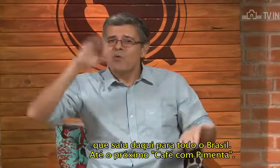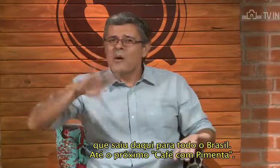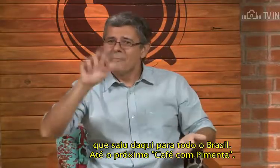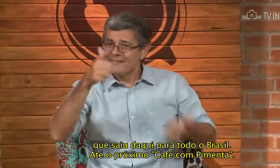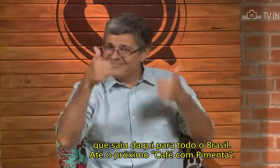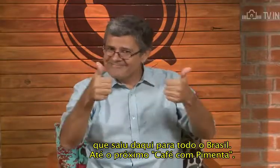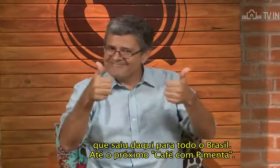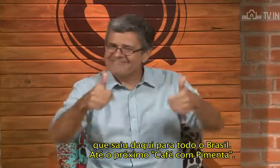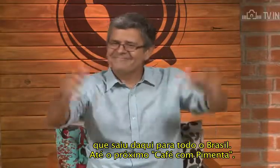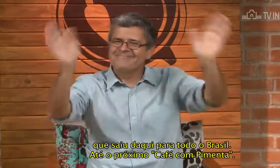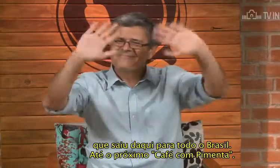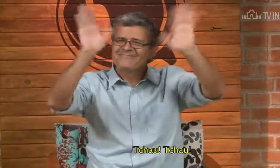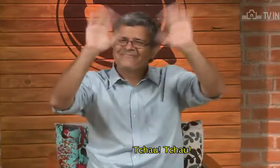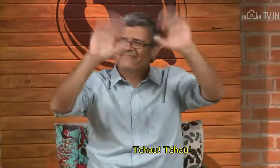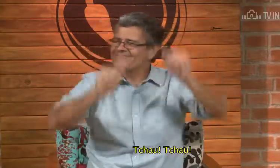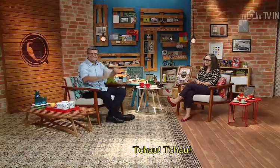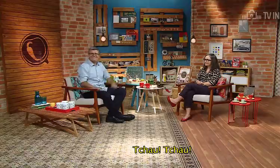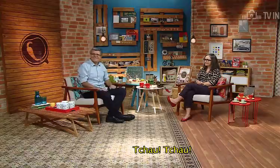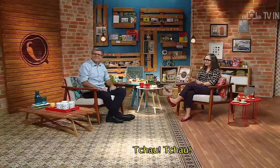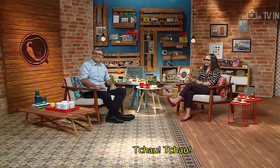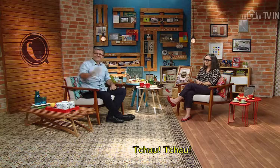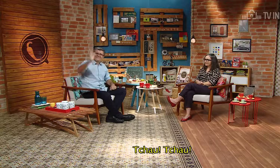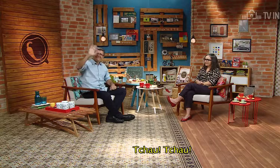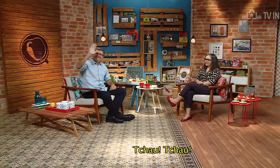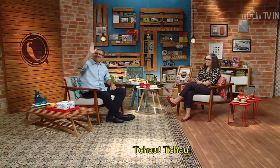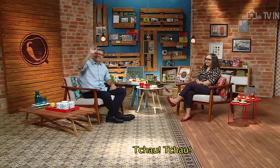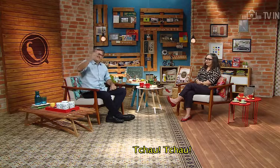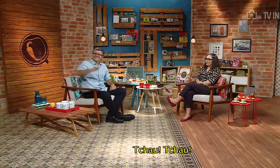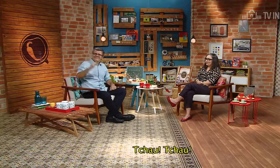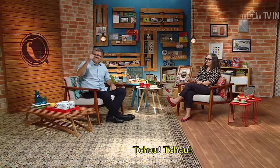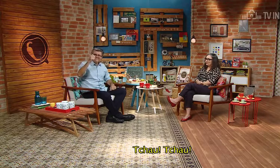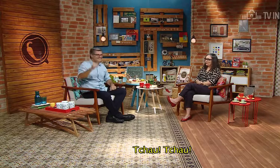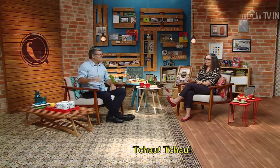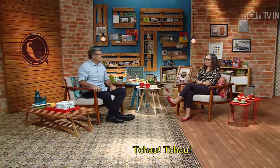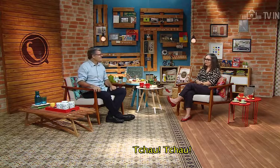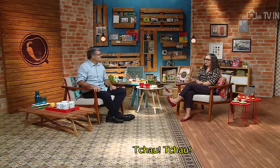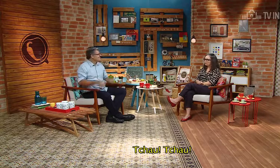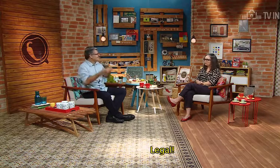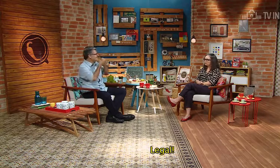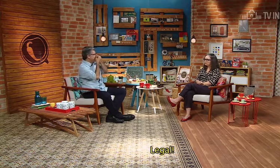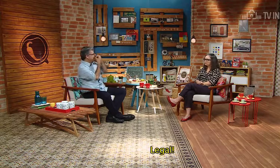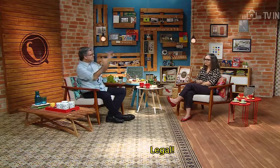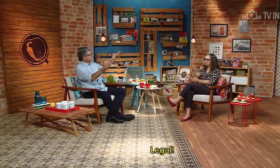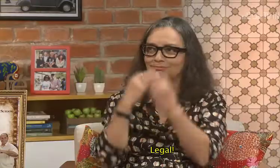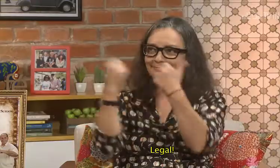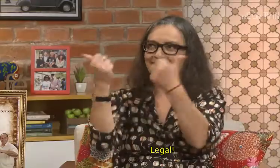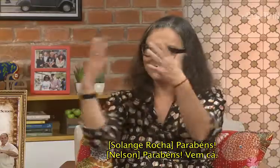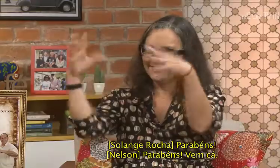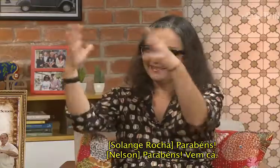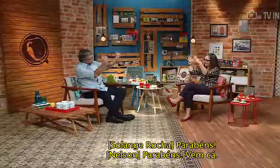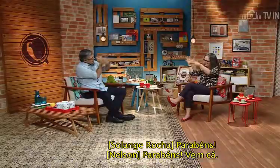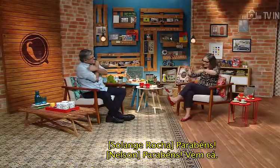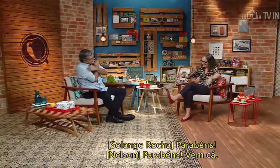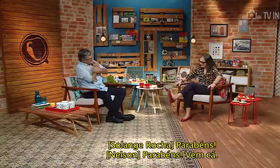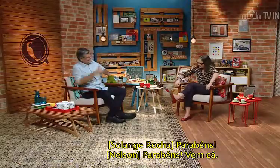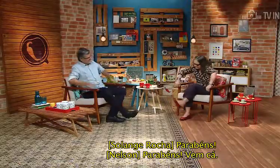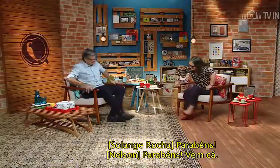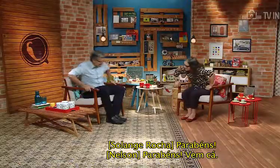pimenta Tchau Tchau Legal Parabéns Parabéns Vem cá